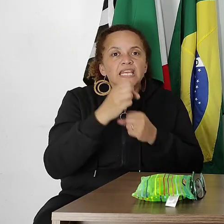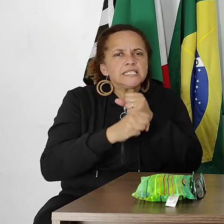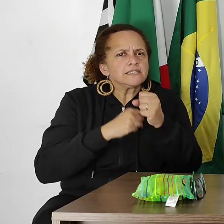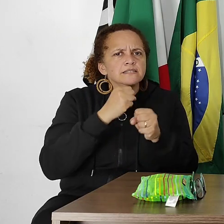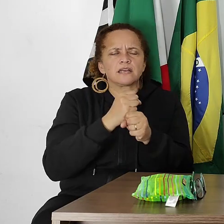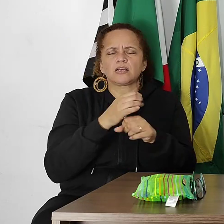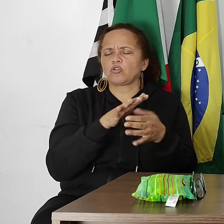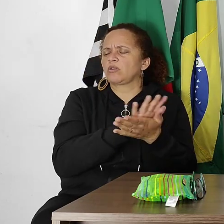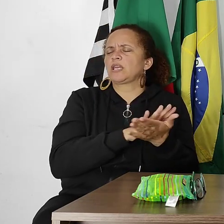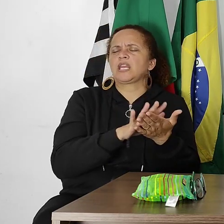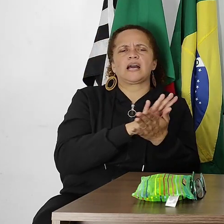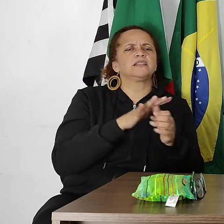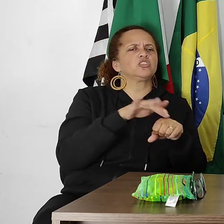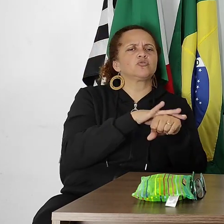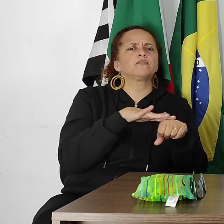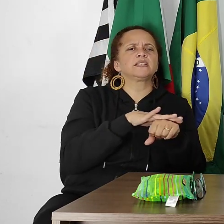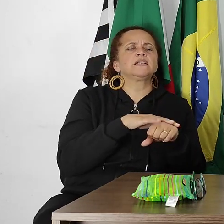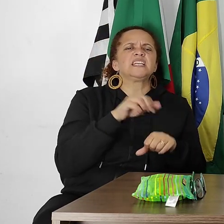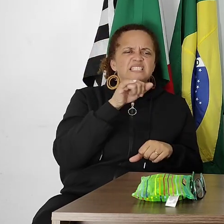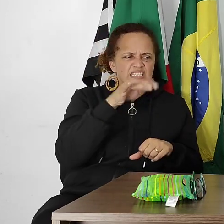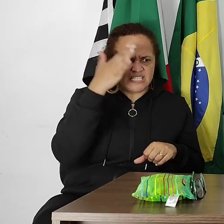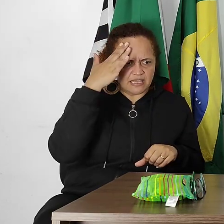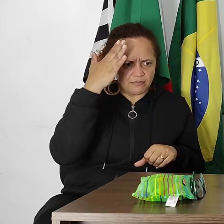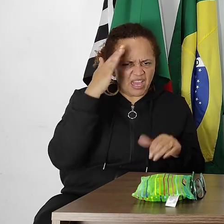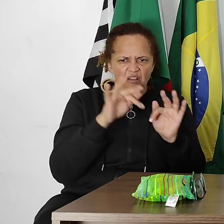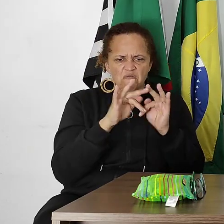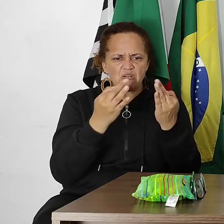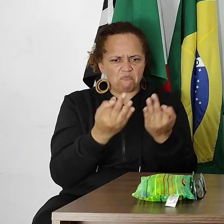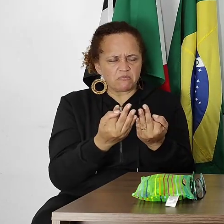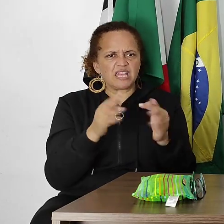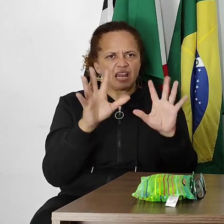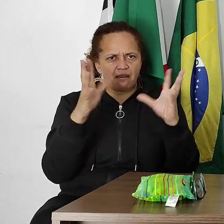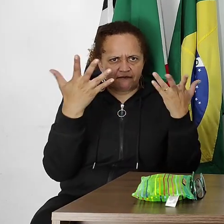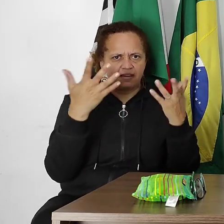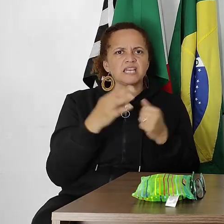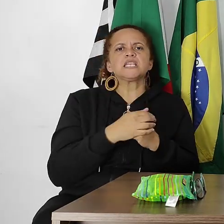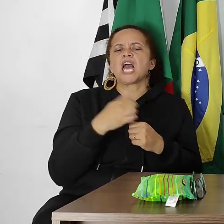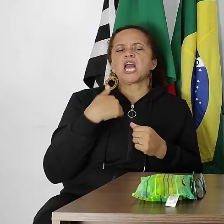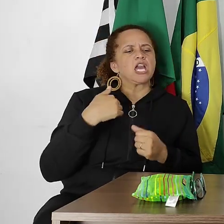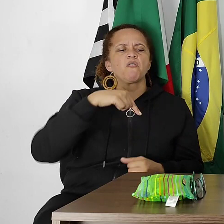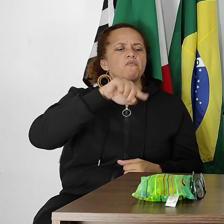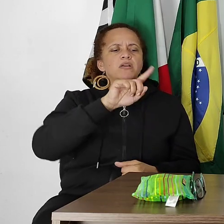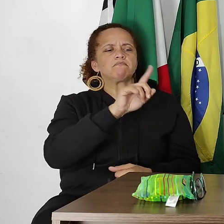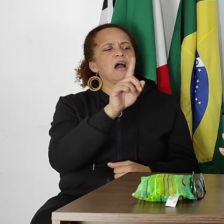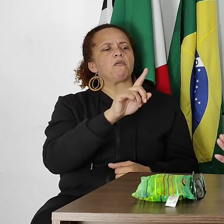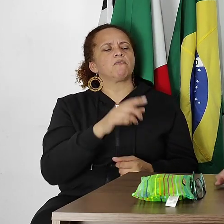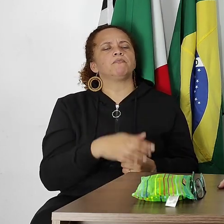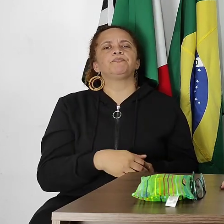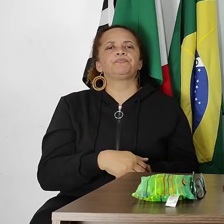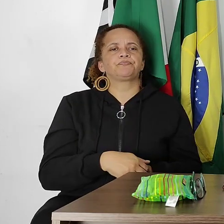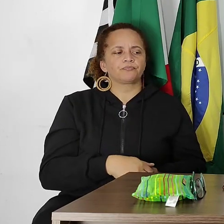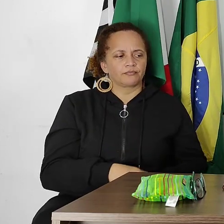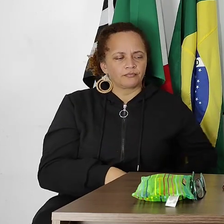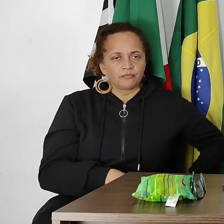ele. Festa de família, onde ele ia, eu não ia. E ele ficava constrangido, né? E,